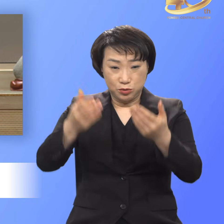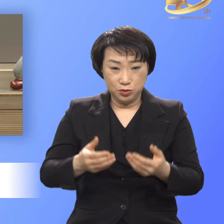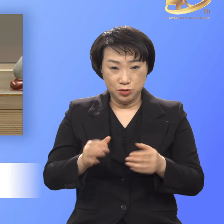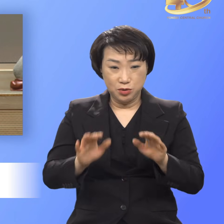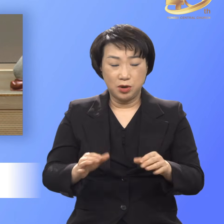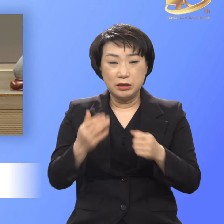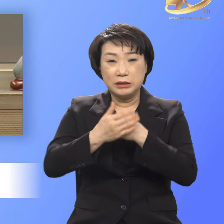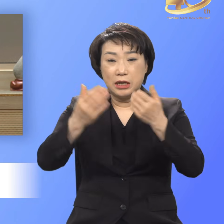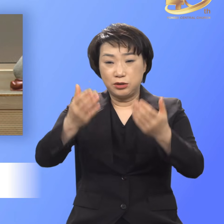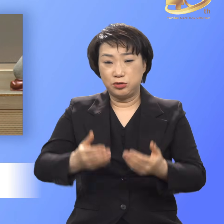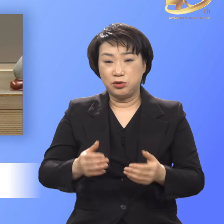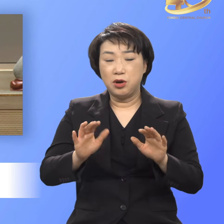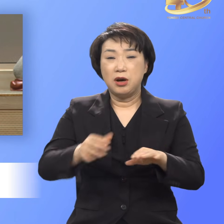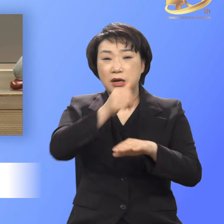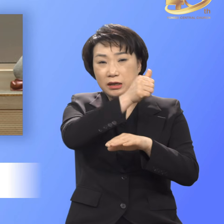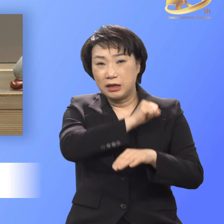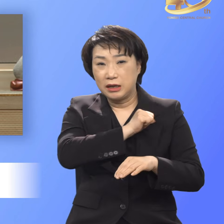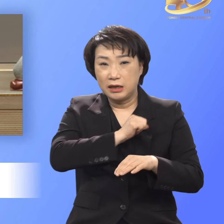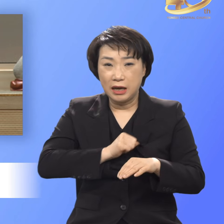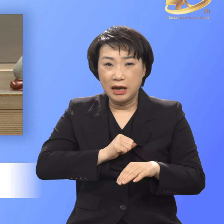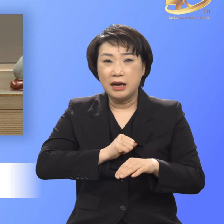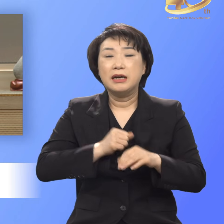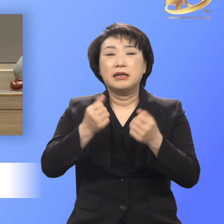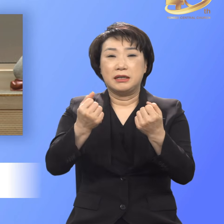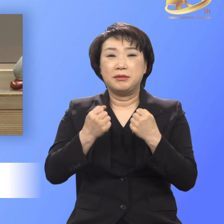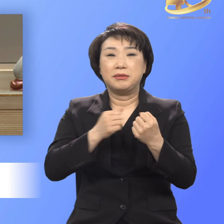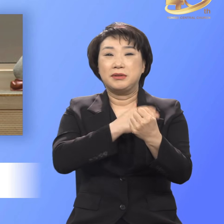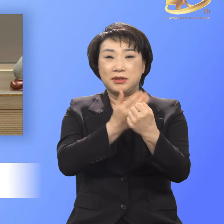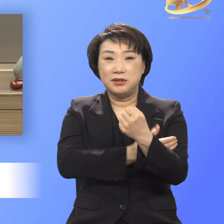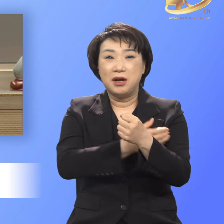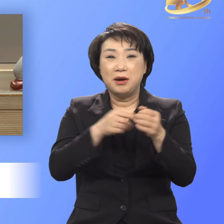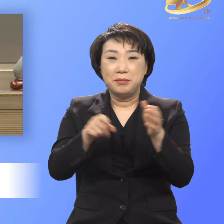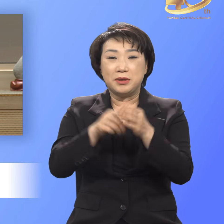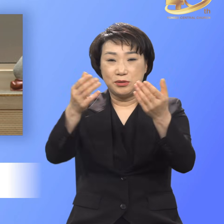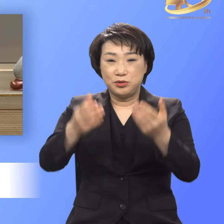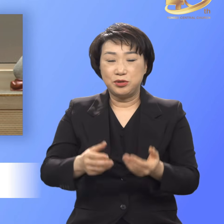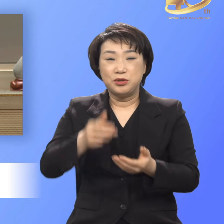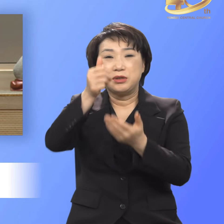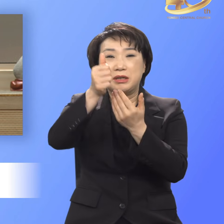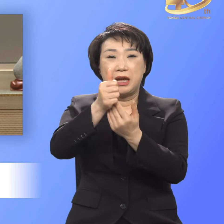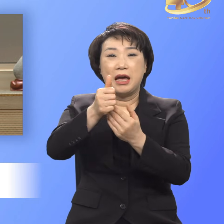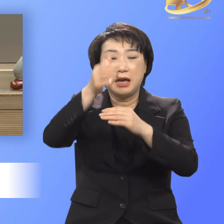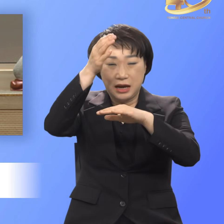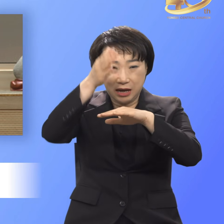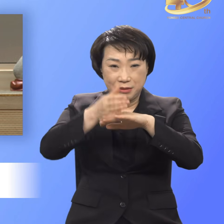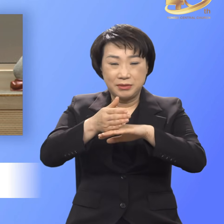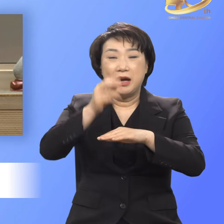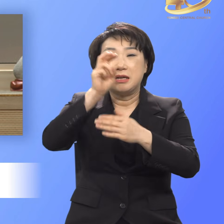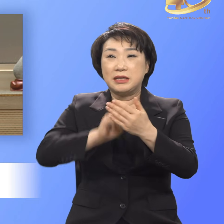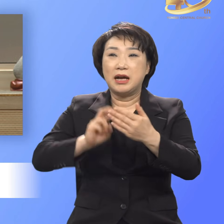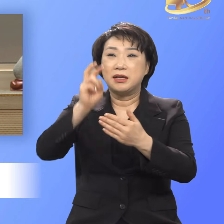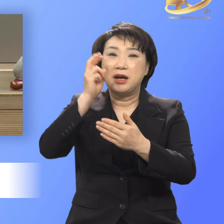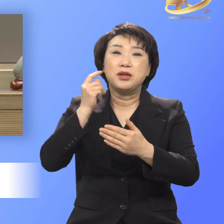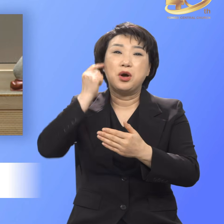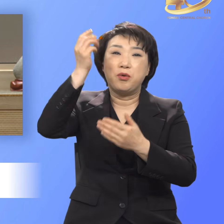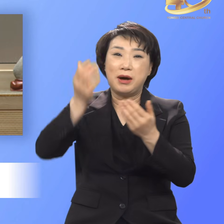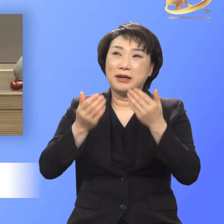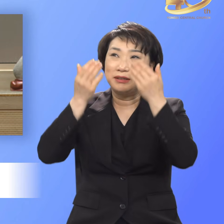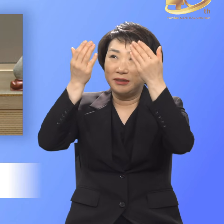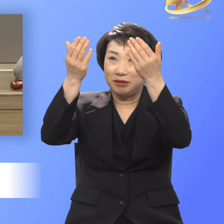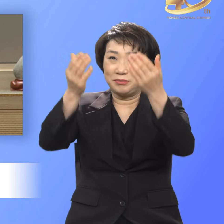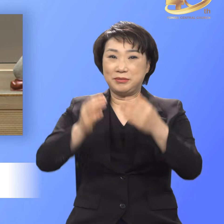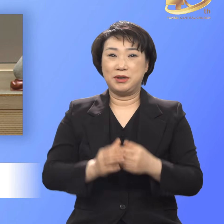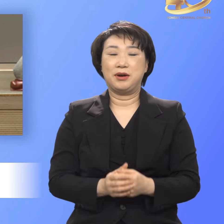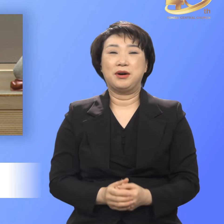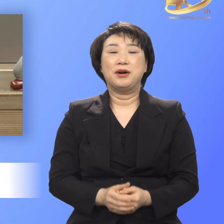주시고 은혜 주시고 끝까지 견딜 힘과 능력과 믿음 주신 우리 주님 감사와 찬송과 영광을 우리